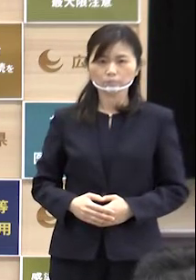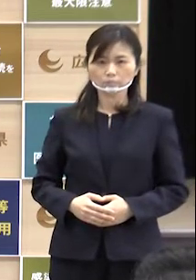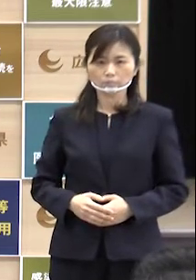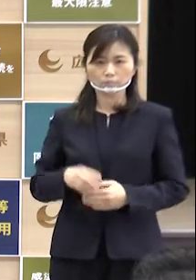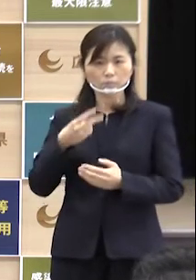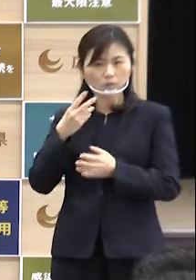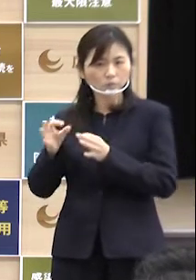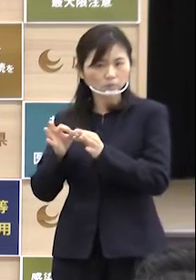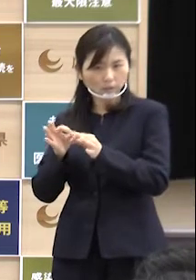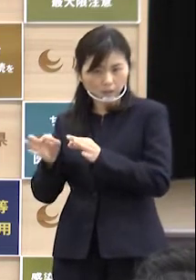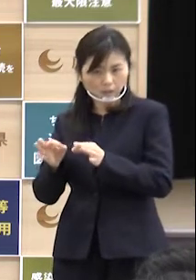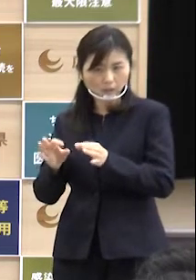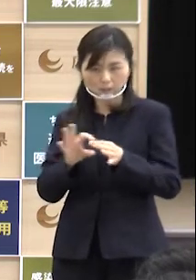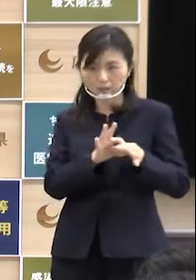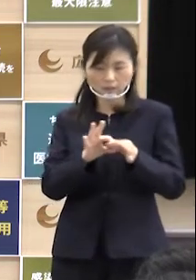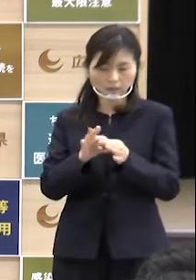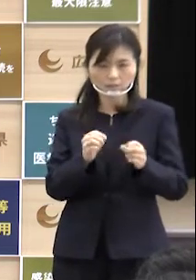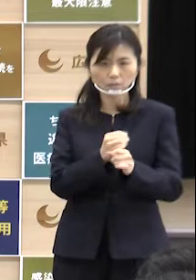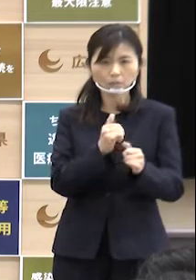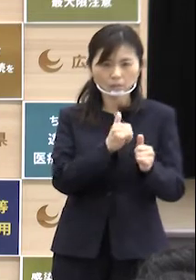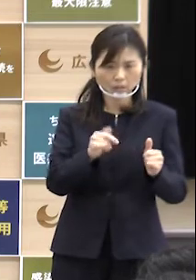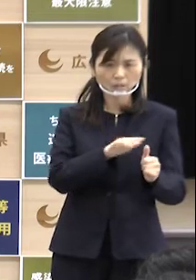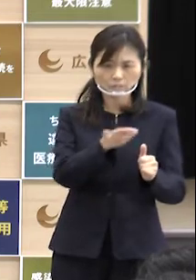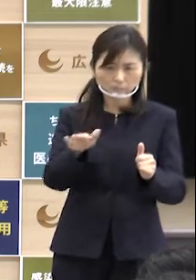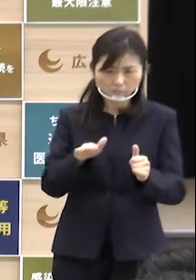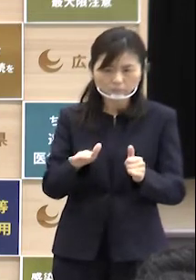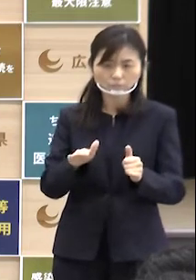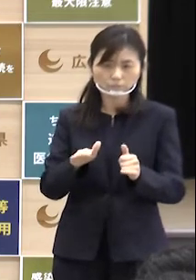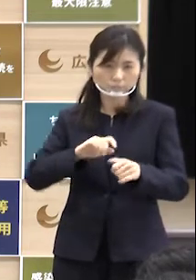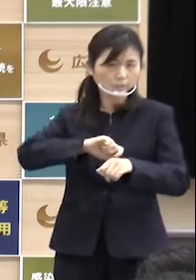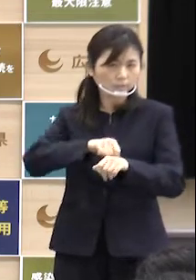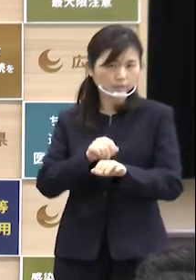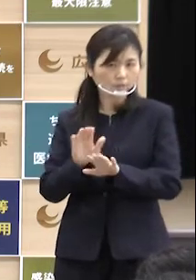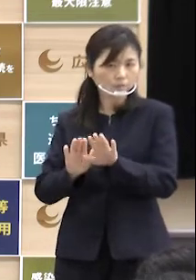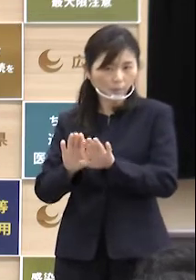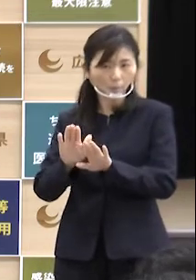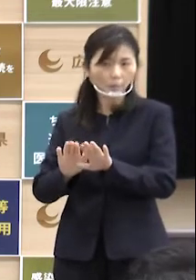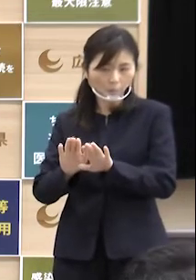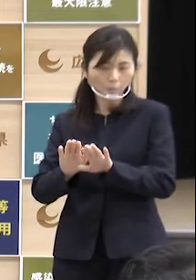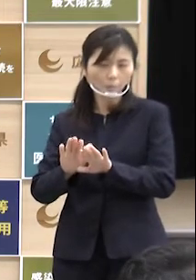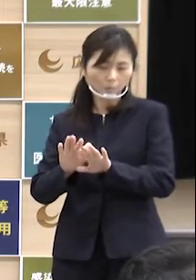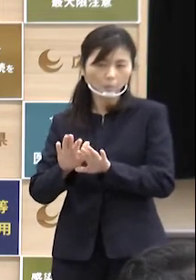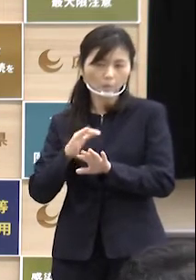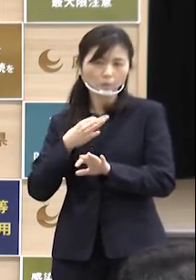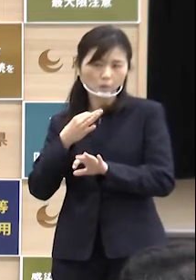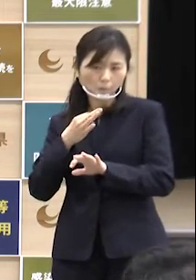食店あるいは関連事業者の皆さんにとって非常に厳しい、という声もあると